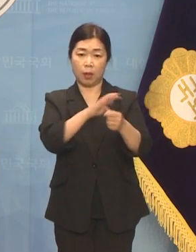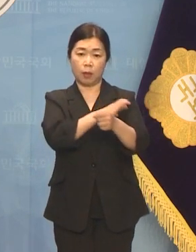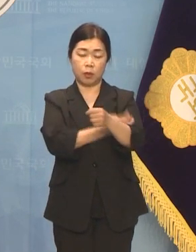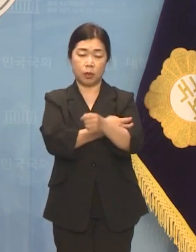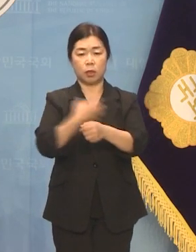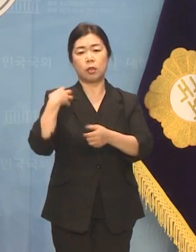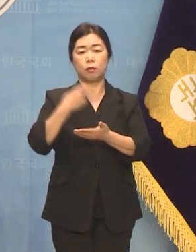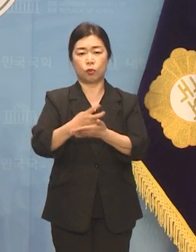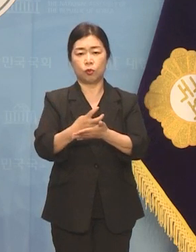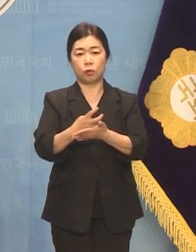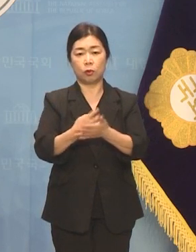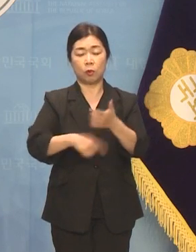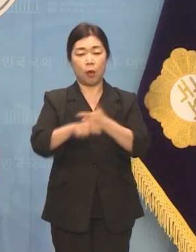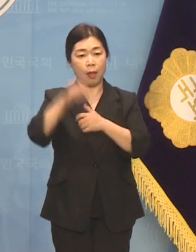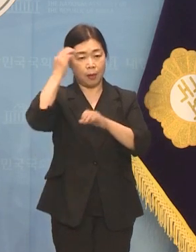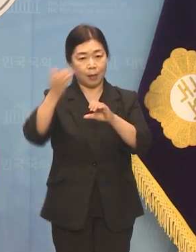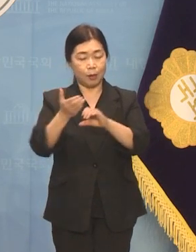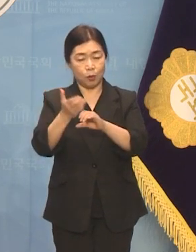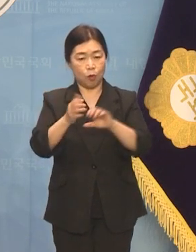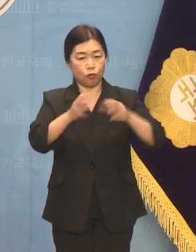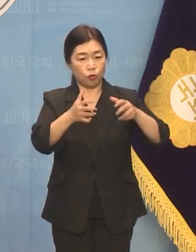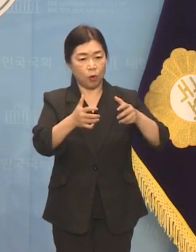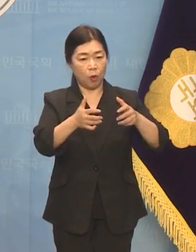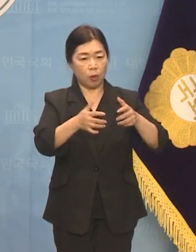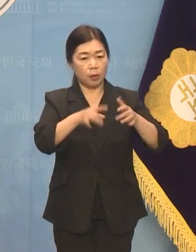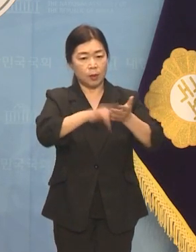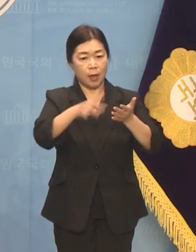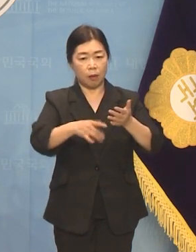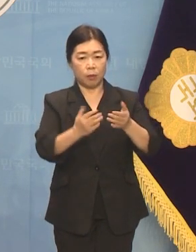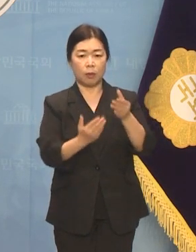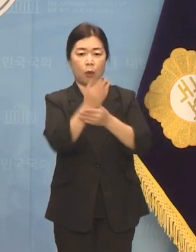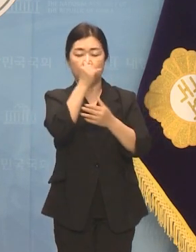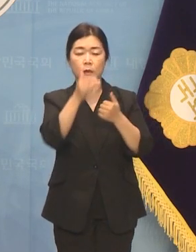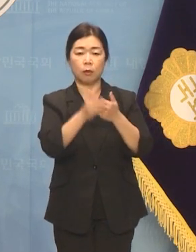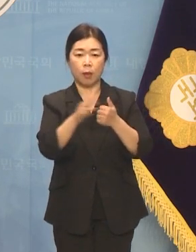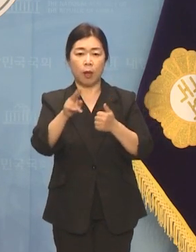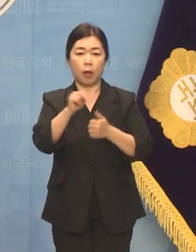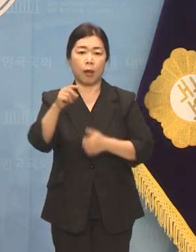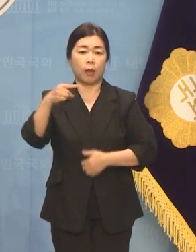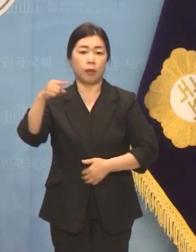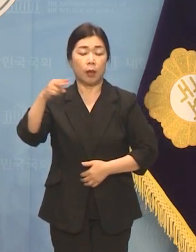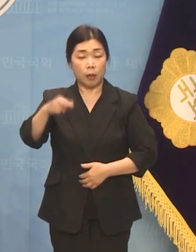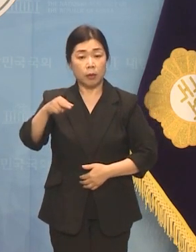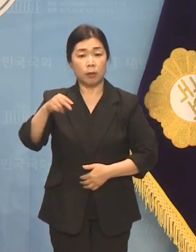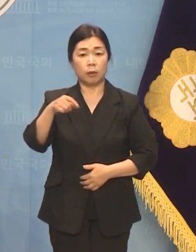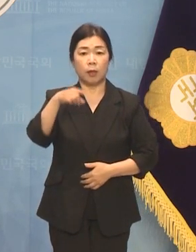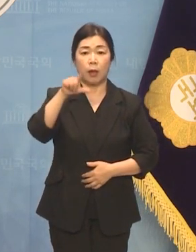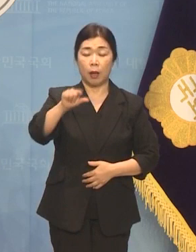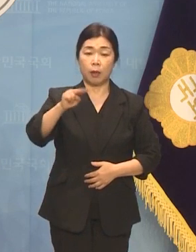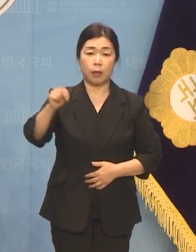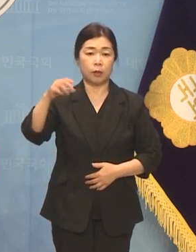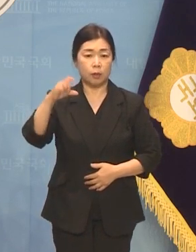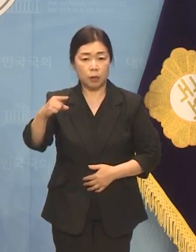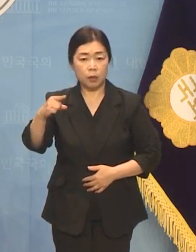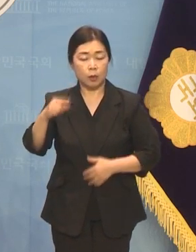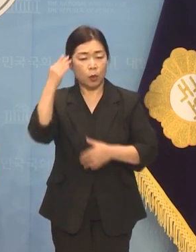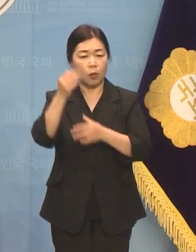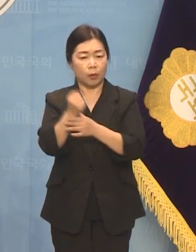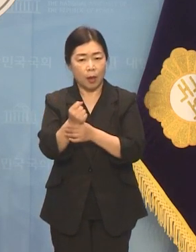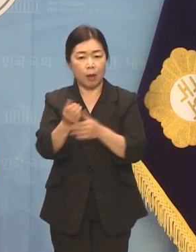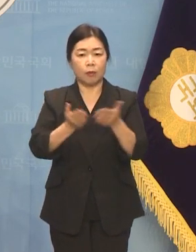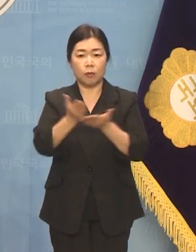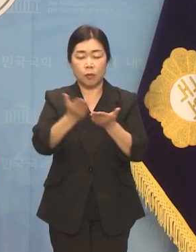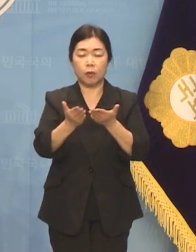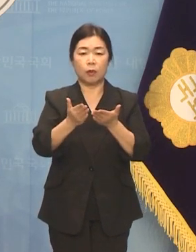확대 및 탄소 국경 조정 제도가 본격화되어 LNG, 석탄 등 화석연료 기반의 반도체 산업의 수출